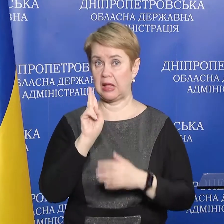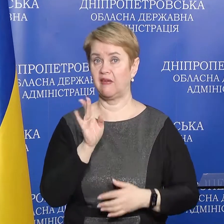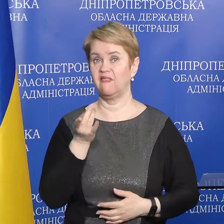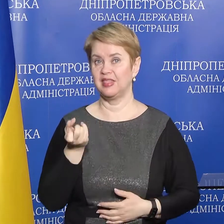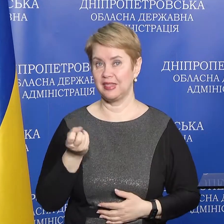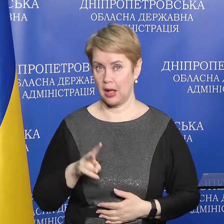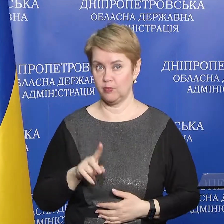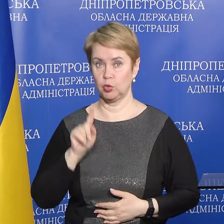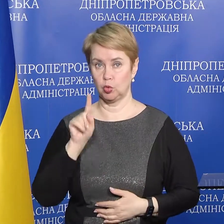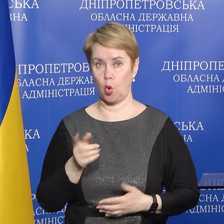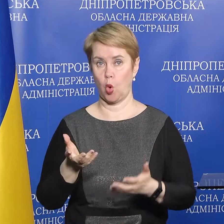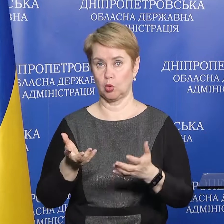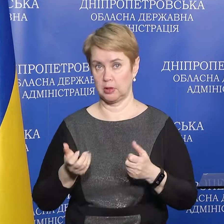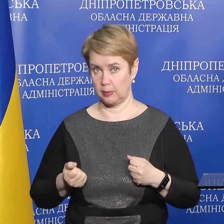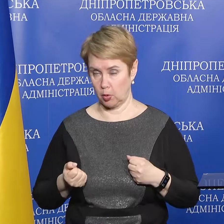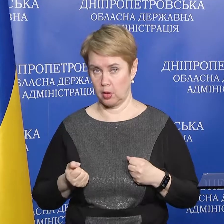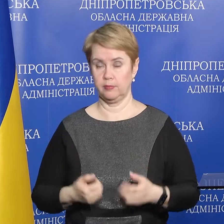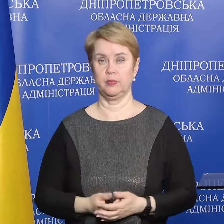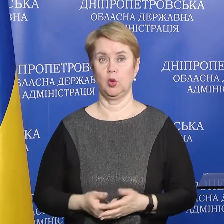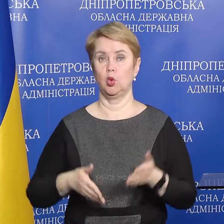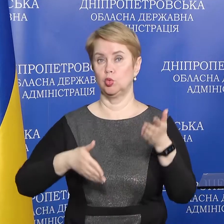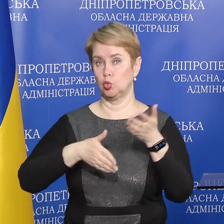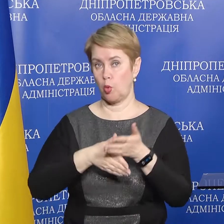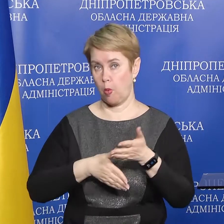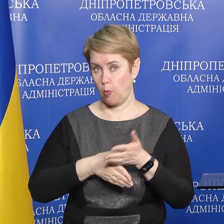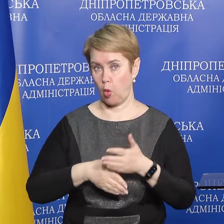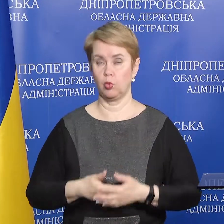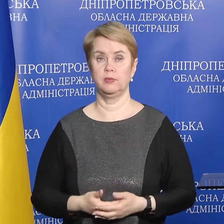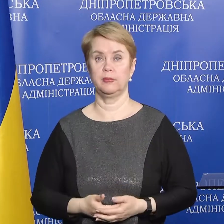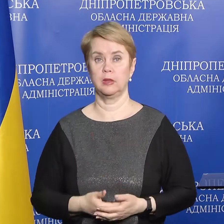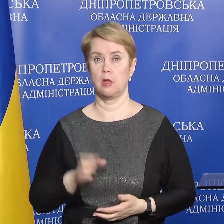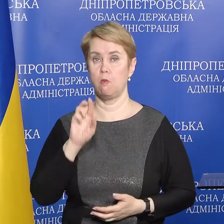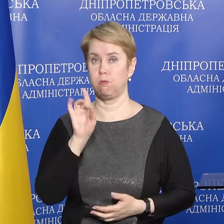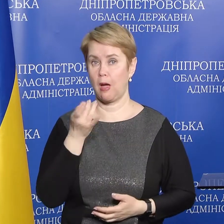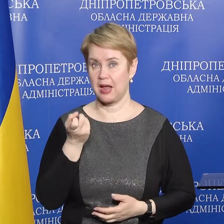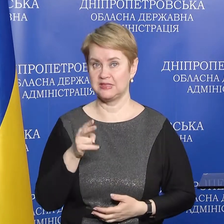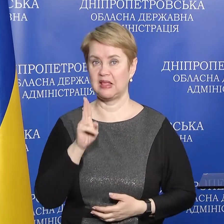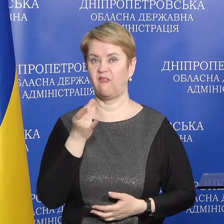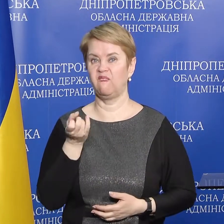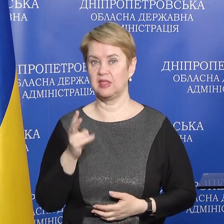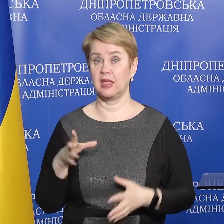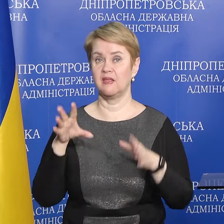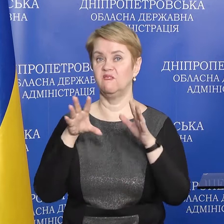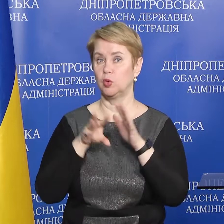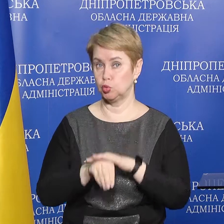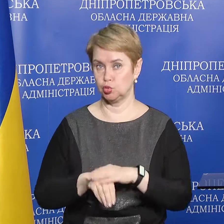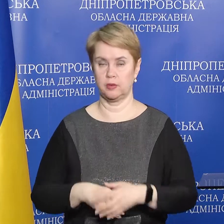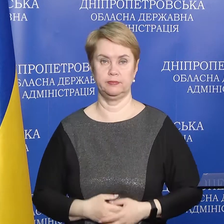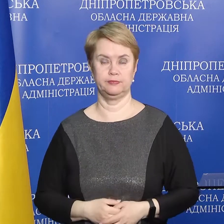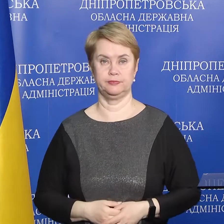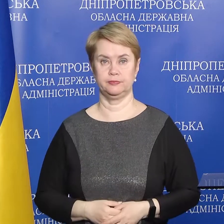квітня, то отримає допомогу березень та квітень включно.